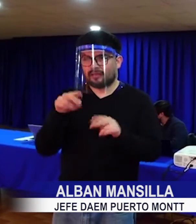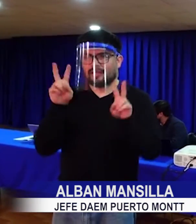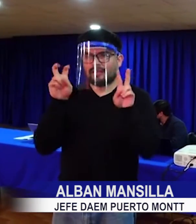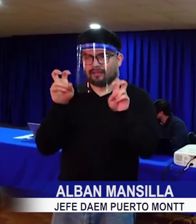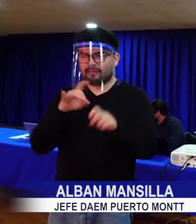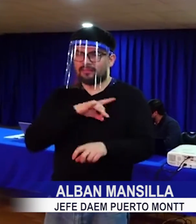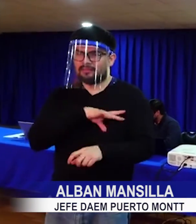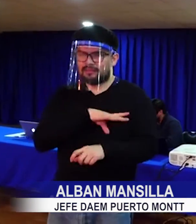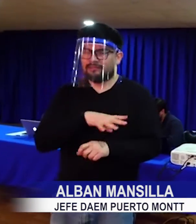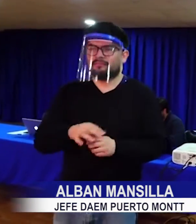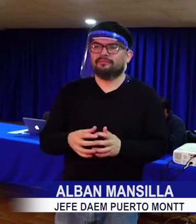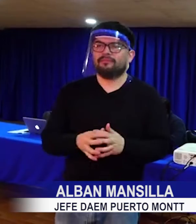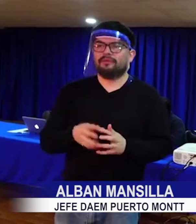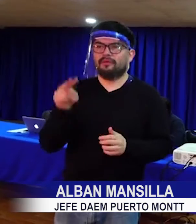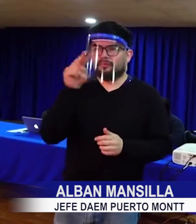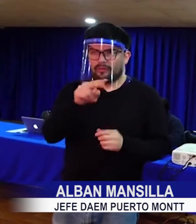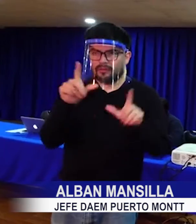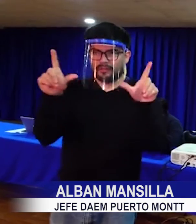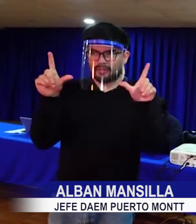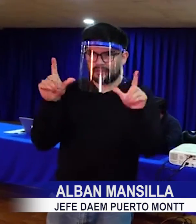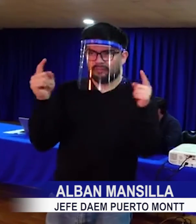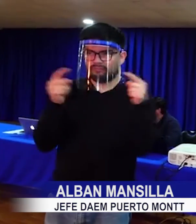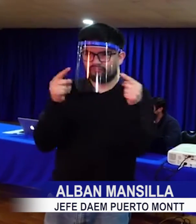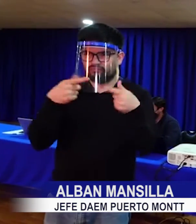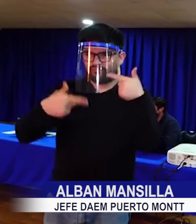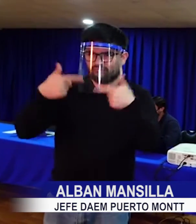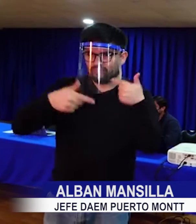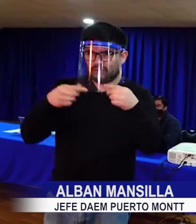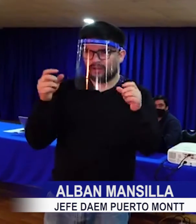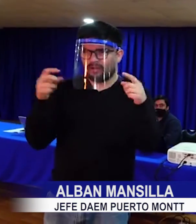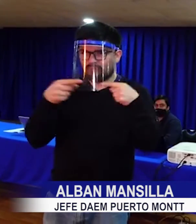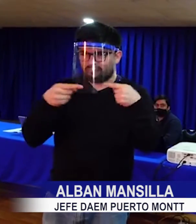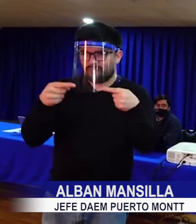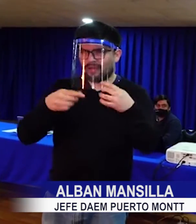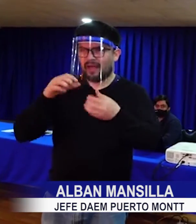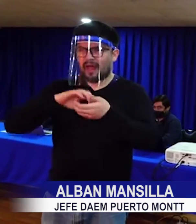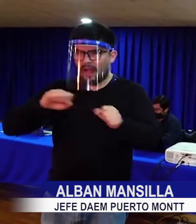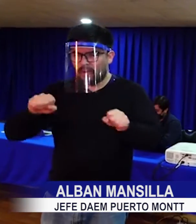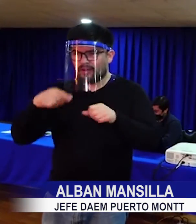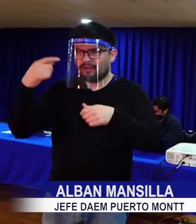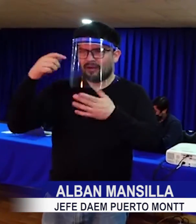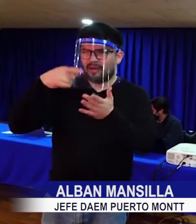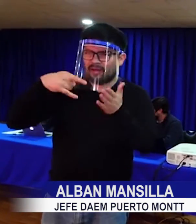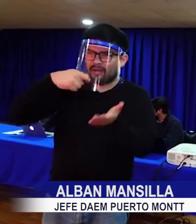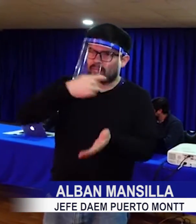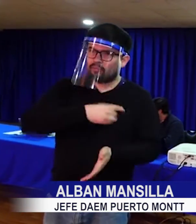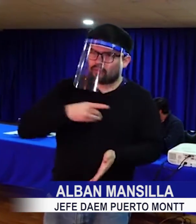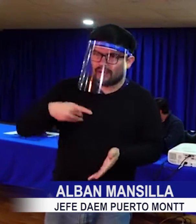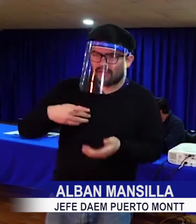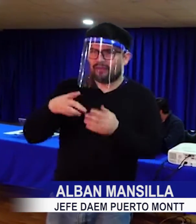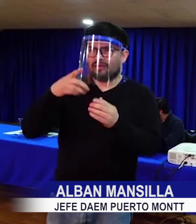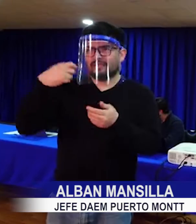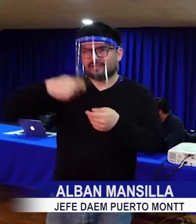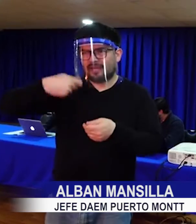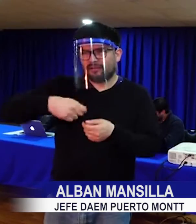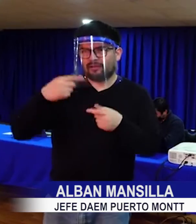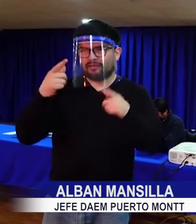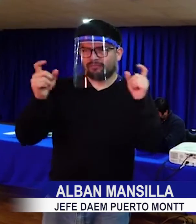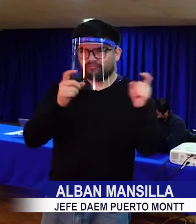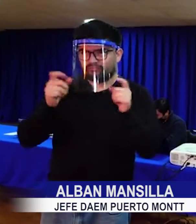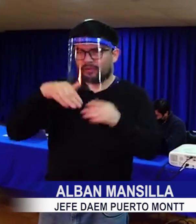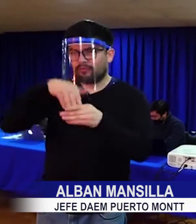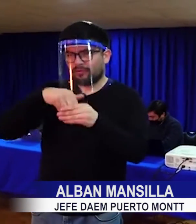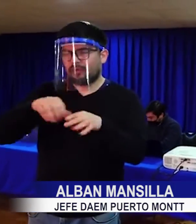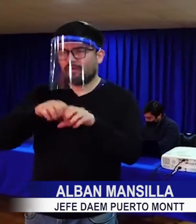que significó la discusión previa en el momento que estamos en lo que hay hoy día ciertos ciudadanos y ciudadanas que necesitan concurrir este beneficio